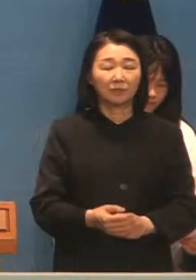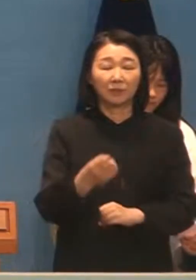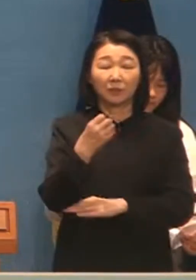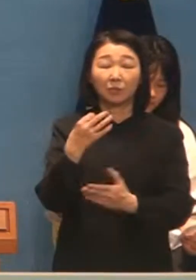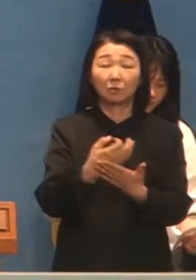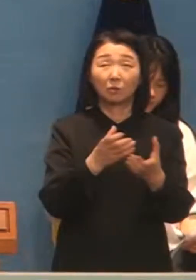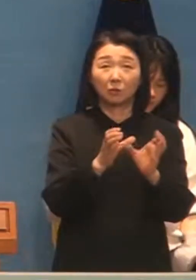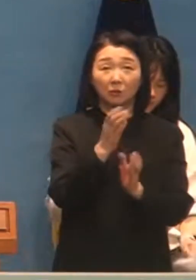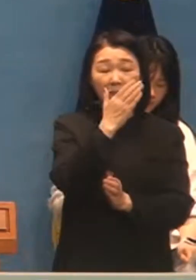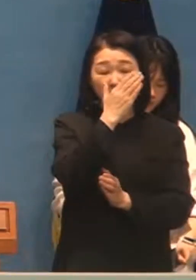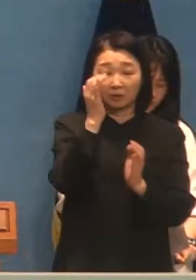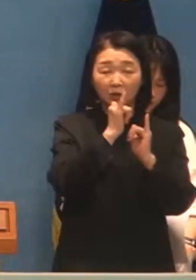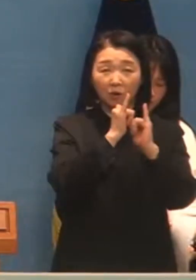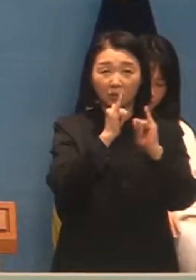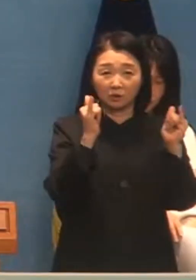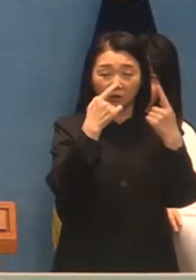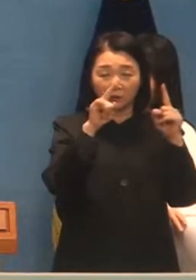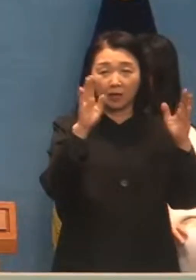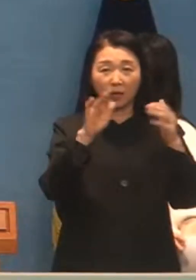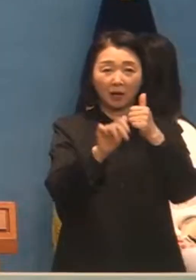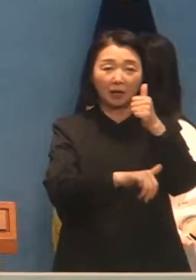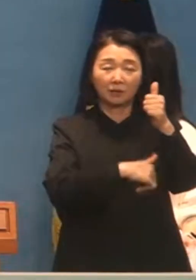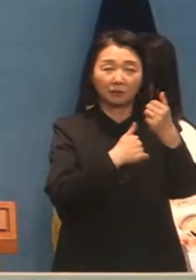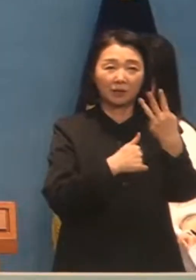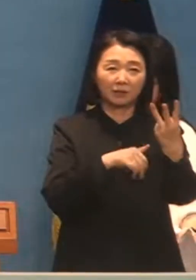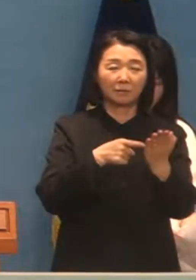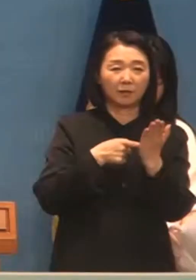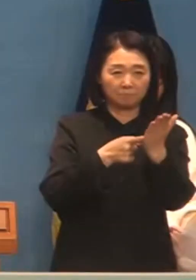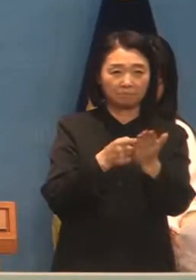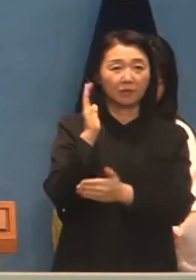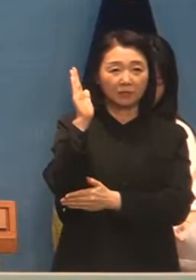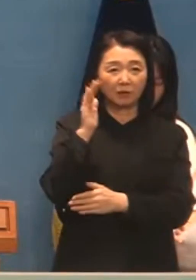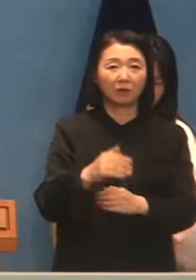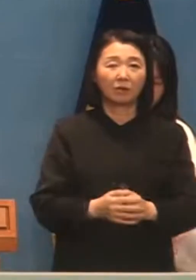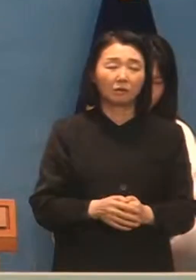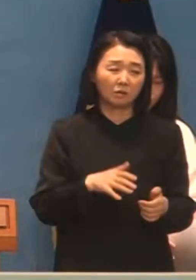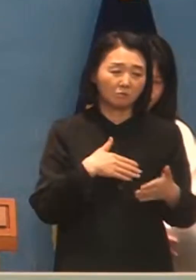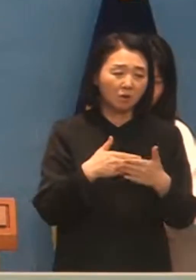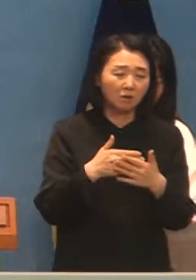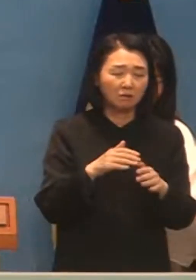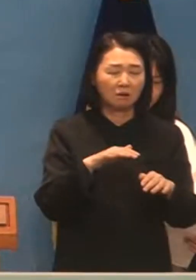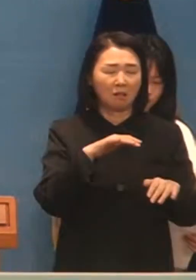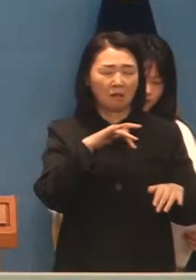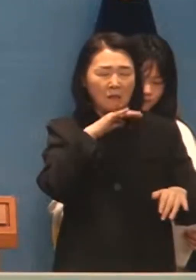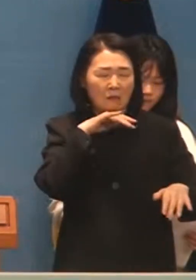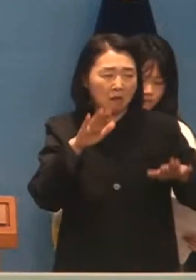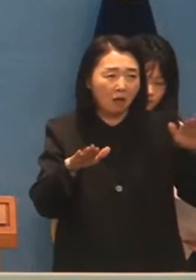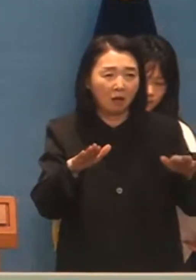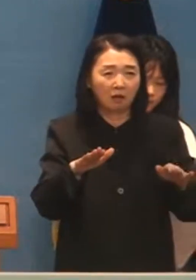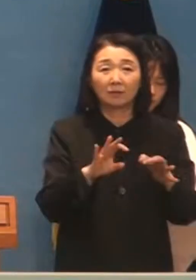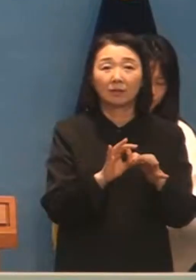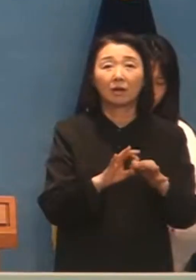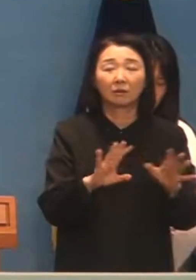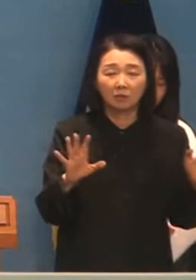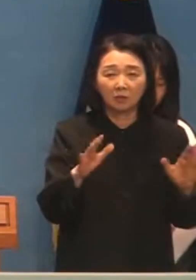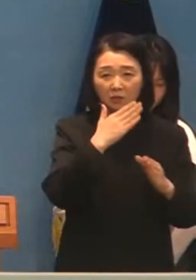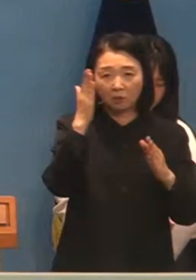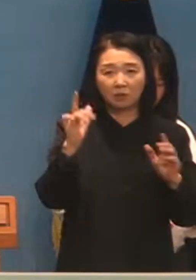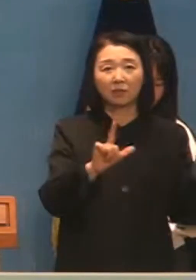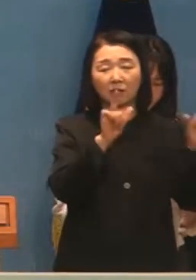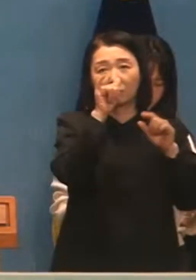기본소득당 청년대학생위원회 3대 의제 발표 기자회견. 불안정과 불평등을 넘어 청년의 삶이 있는